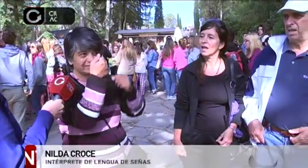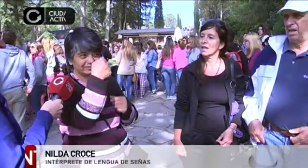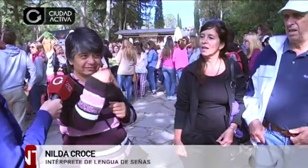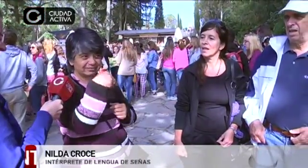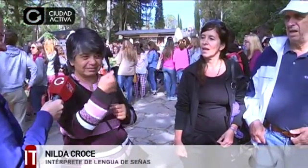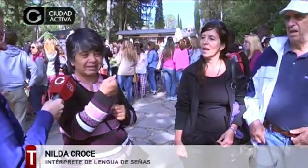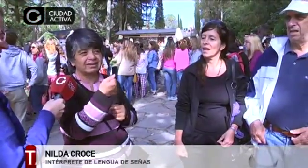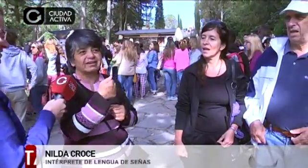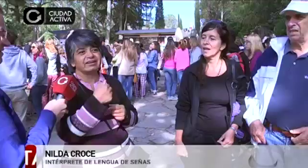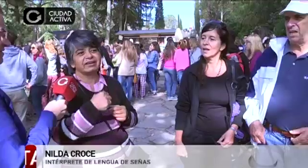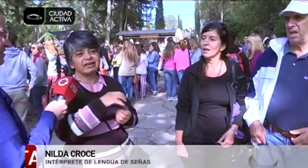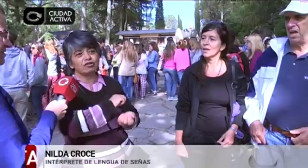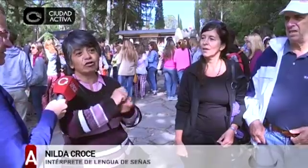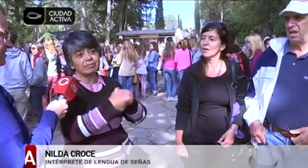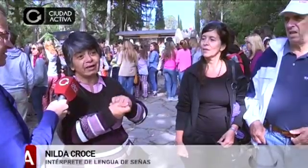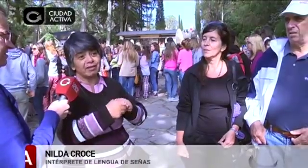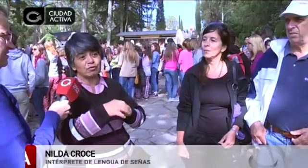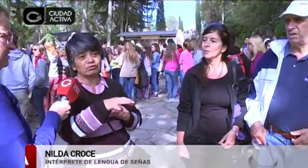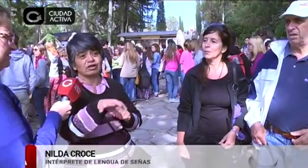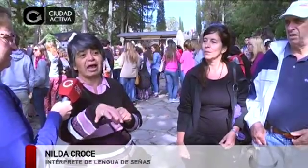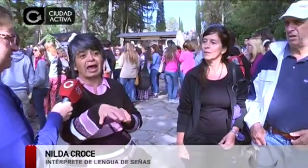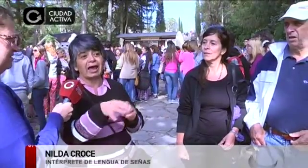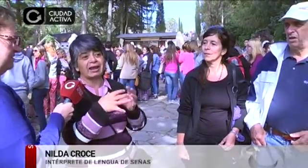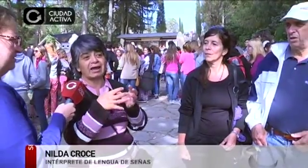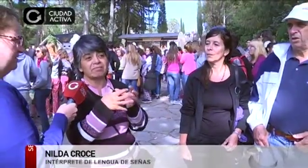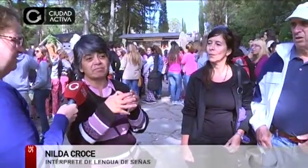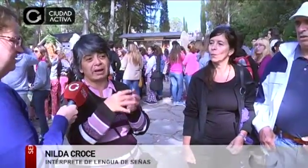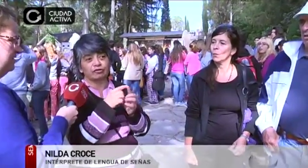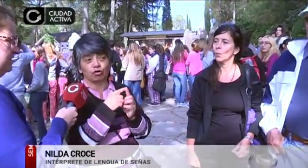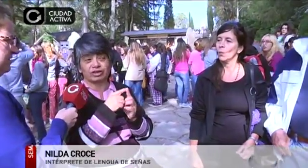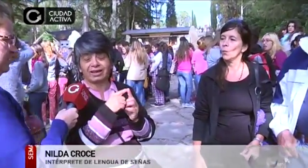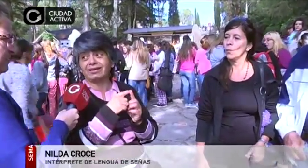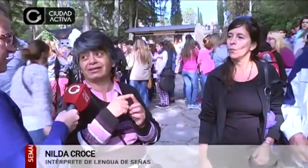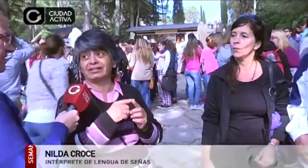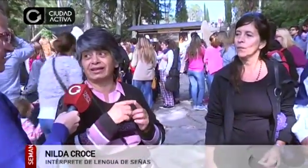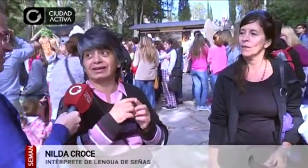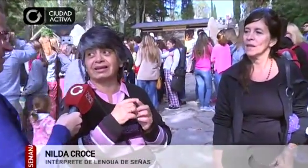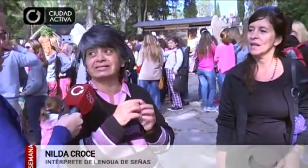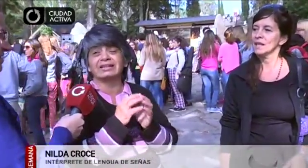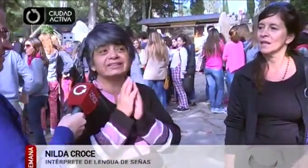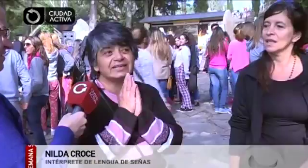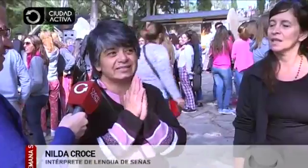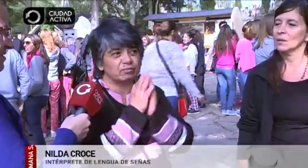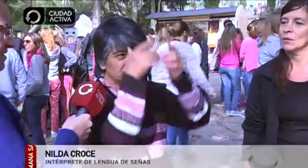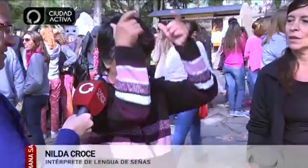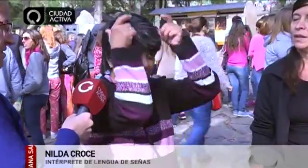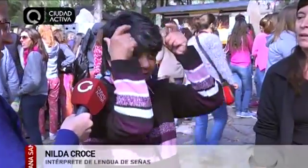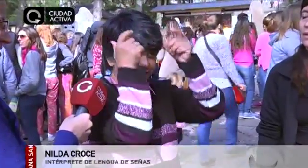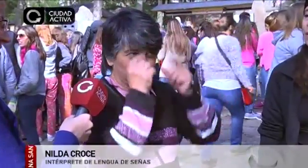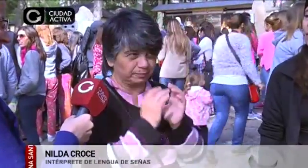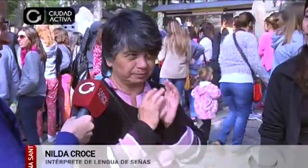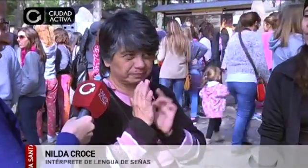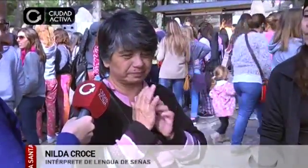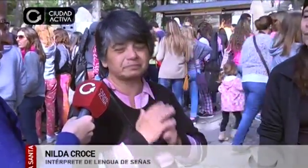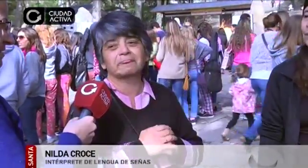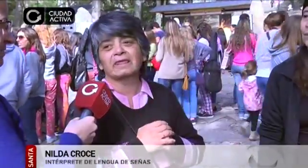Ana. Y nos cambiamos a la parroquia del Santísimo